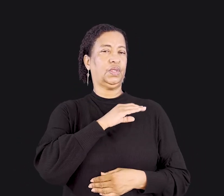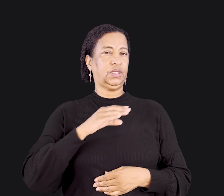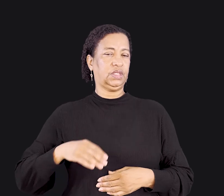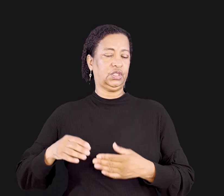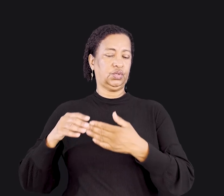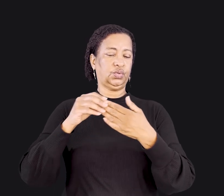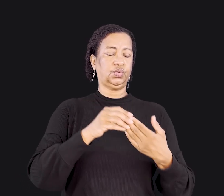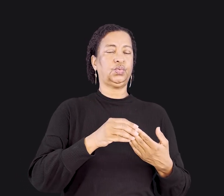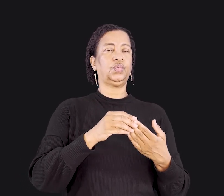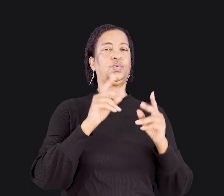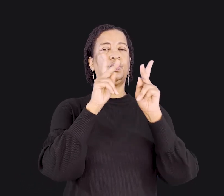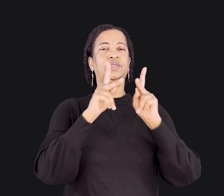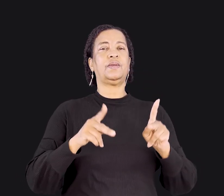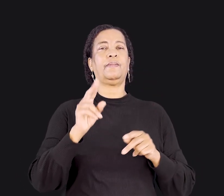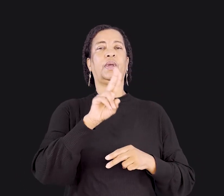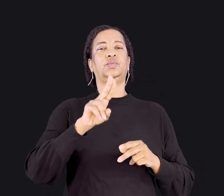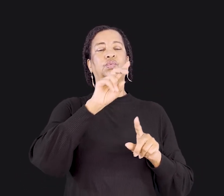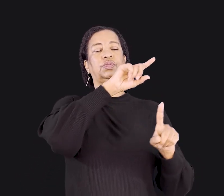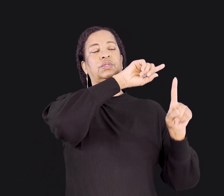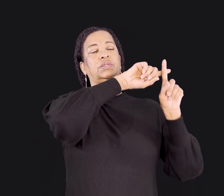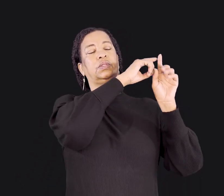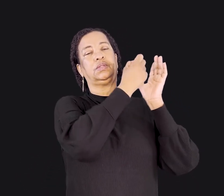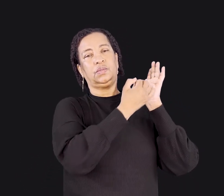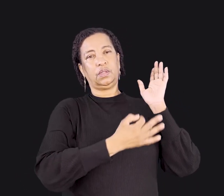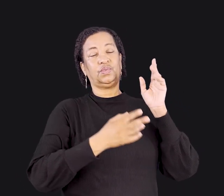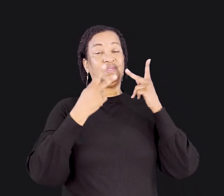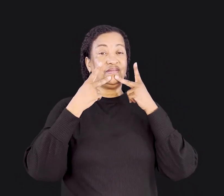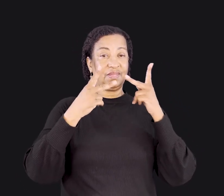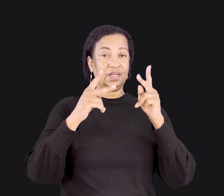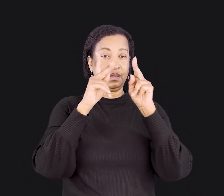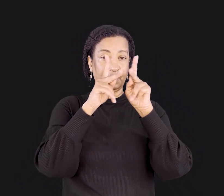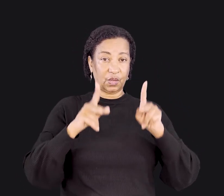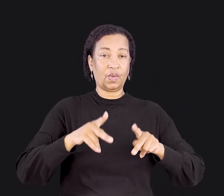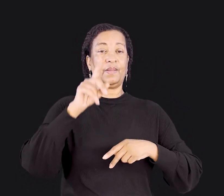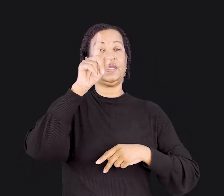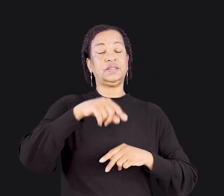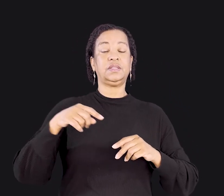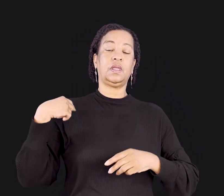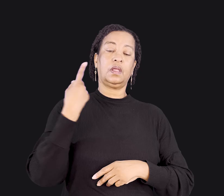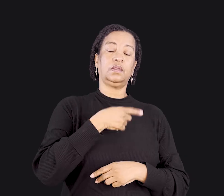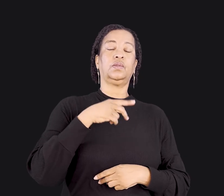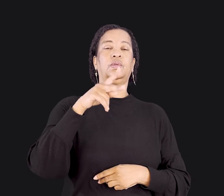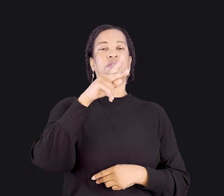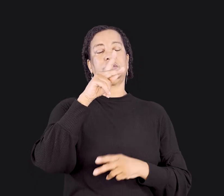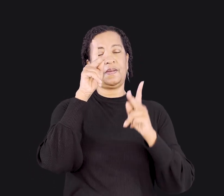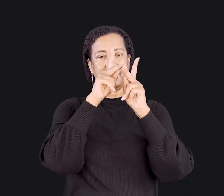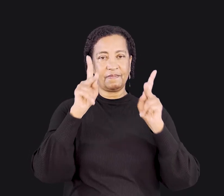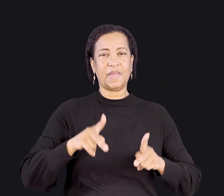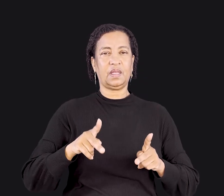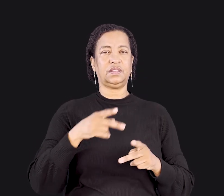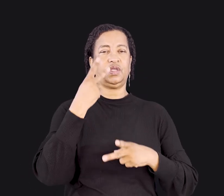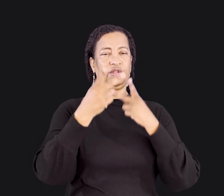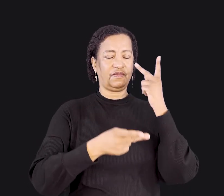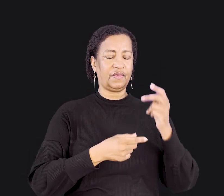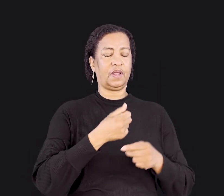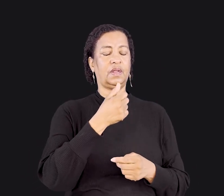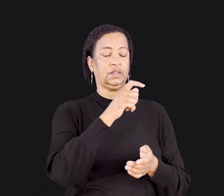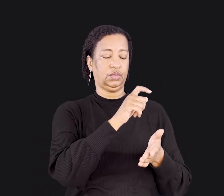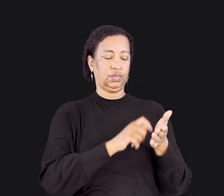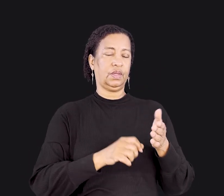cruz. Cristo pregou a paz e Ele é a nossa paz. É isso que Paulo está dizendo nos 3 primeiros capítulos de Efésios.